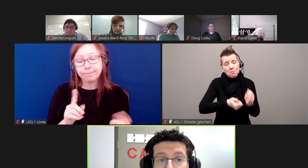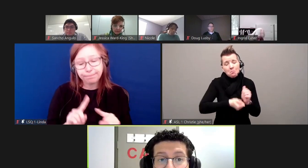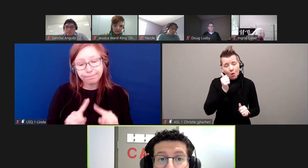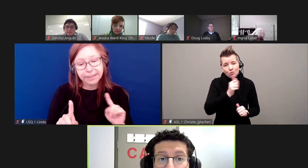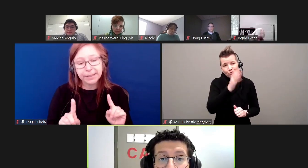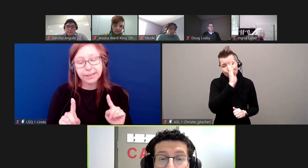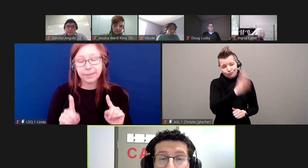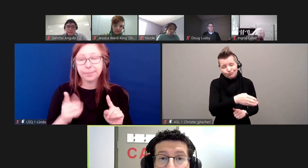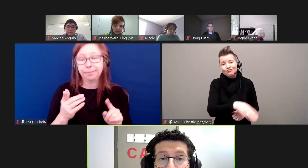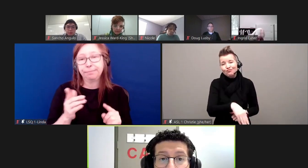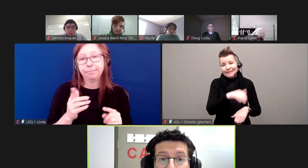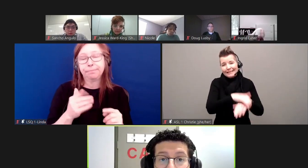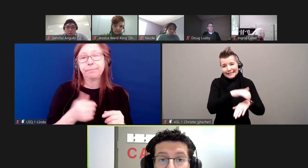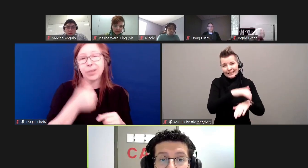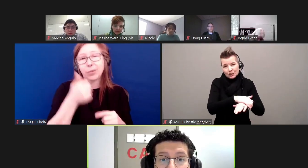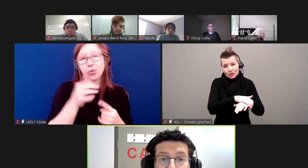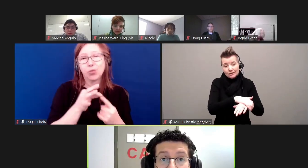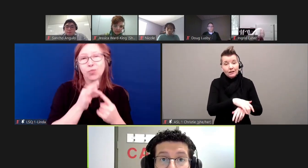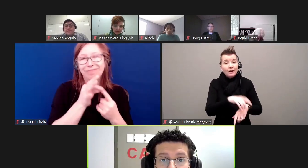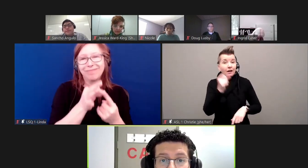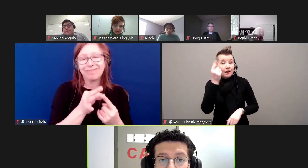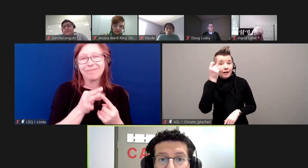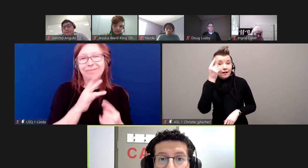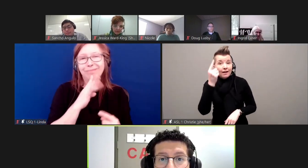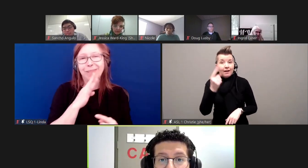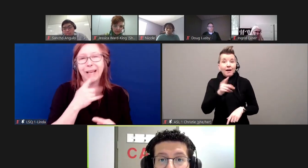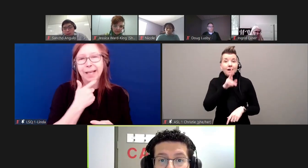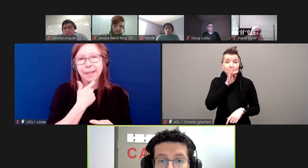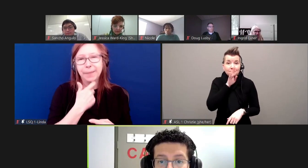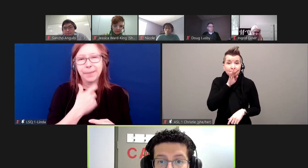se déroulera principalement en anglais.